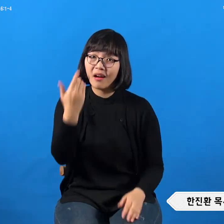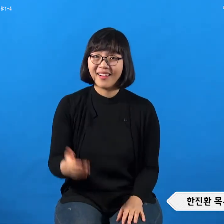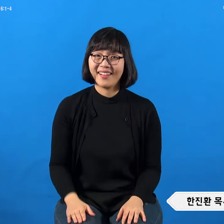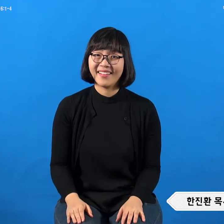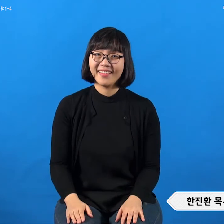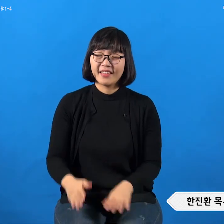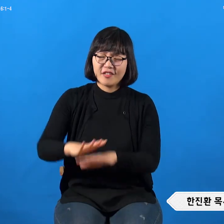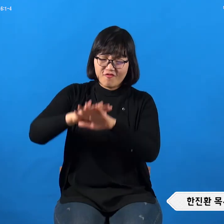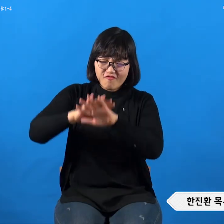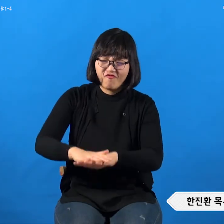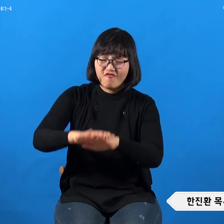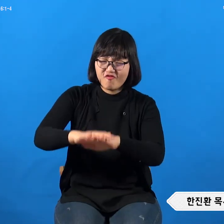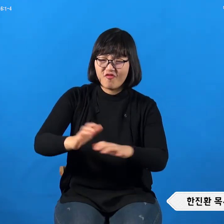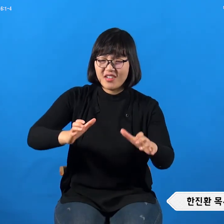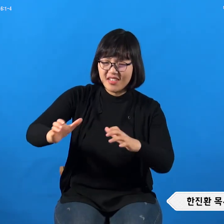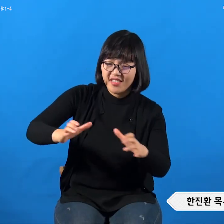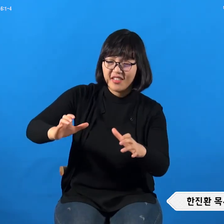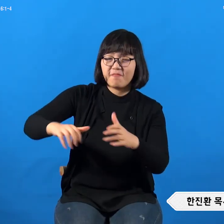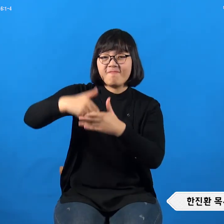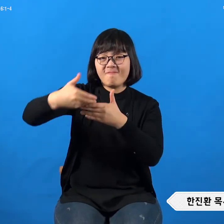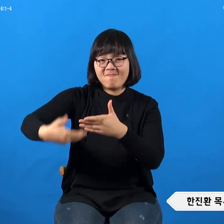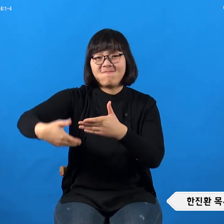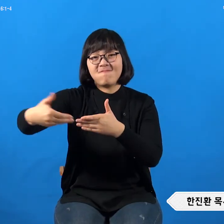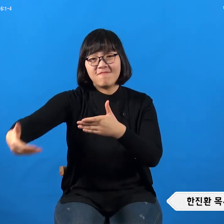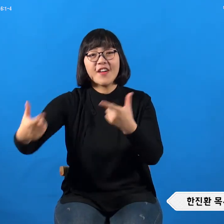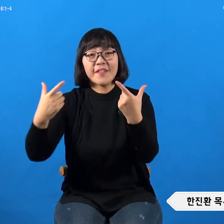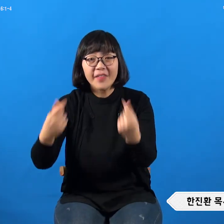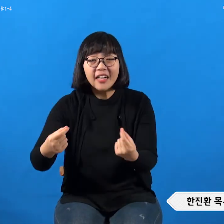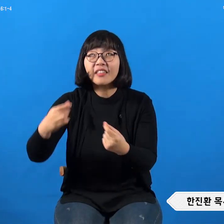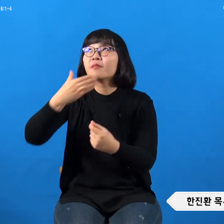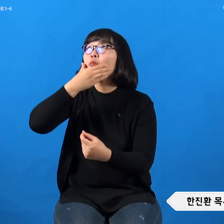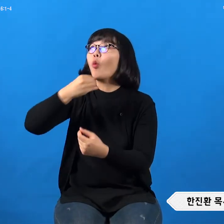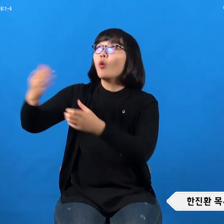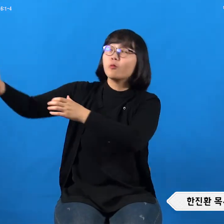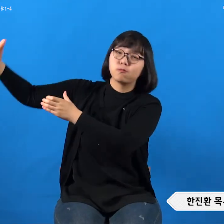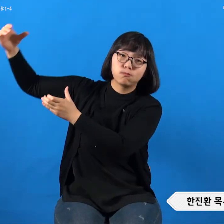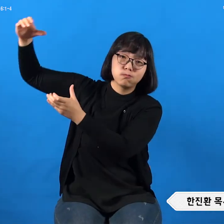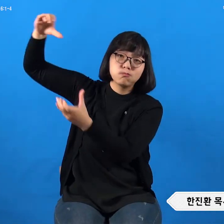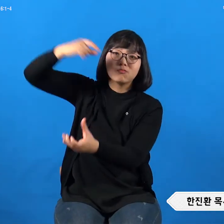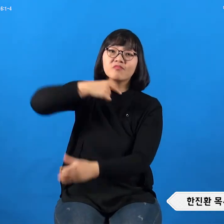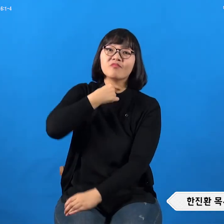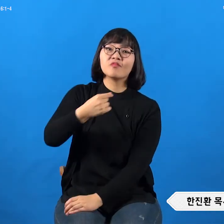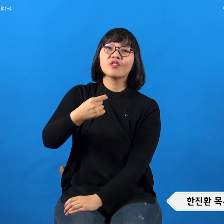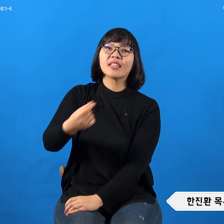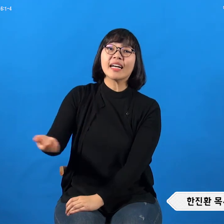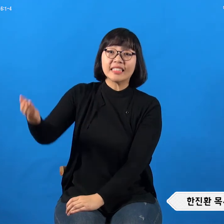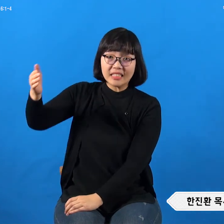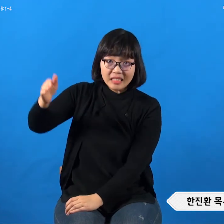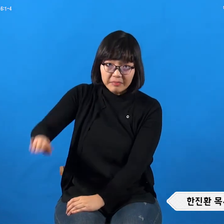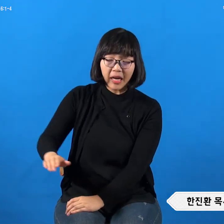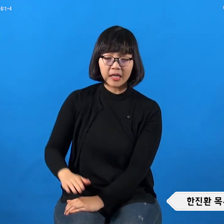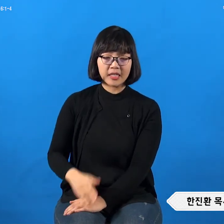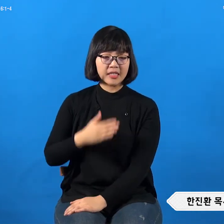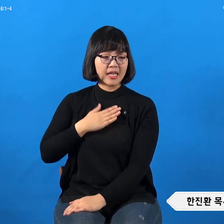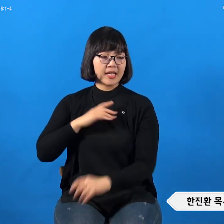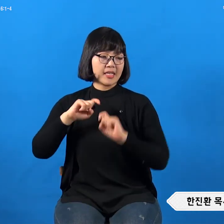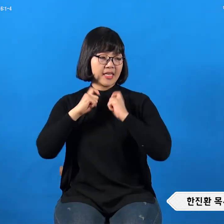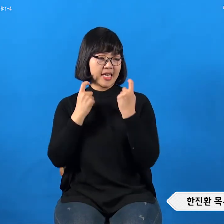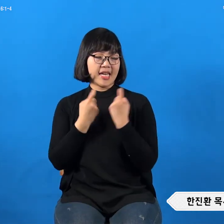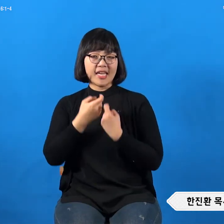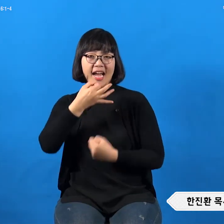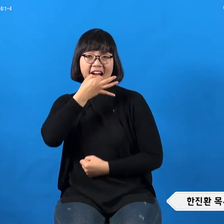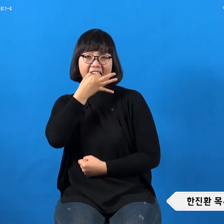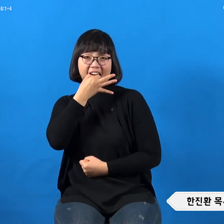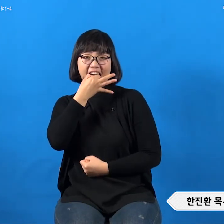누르고 흔들어서 넘치도록 우리에게 복을 안겨주시기를 원하시지만은 그 복 줘봤자 자기 혼자 잘 먹고 잘